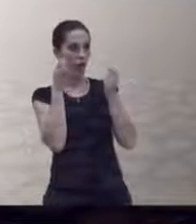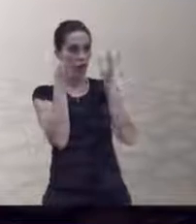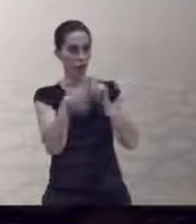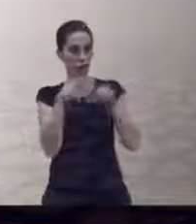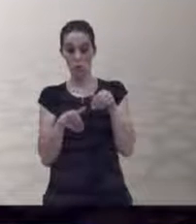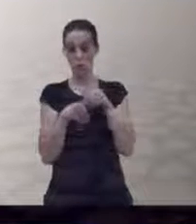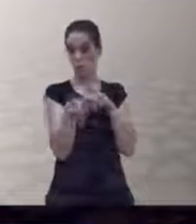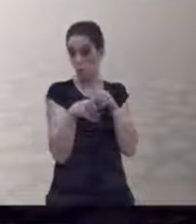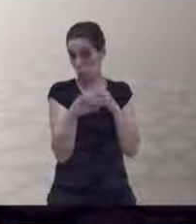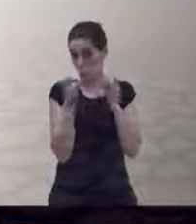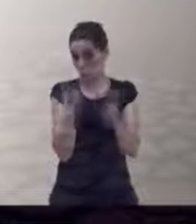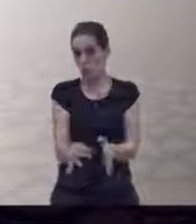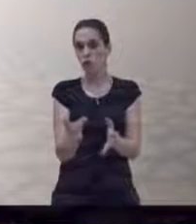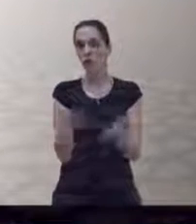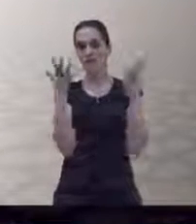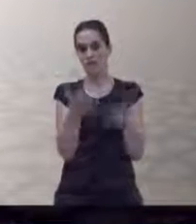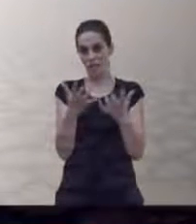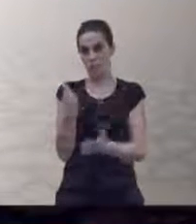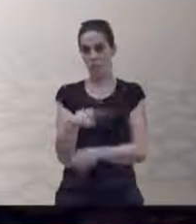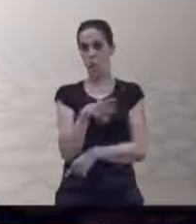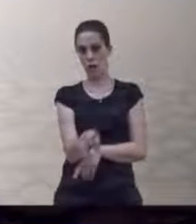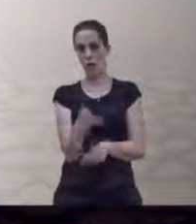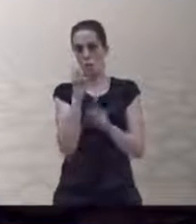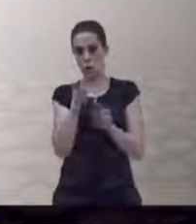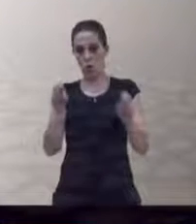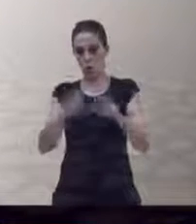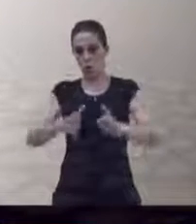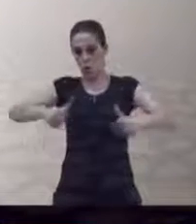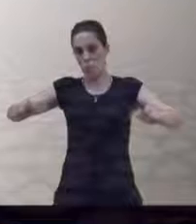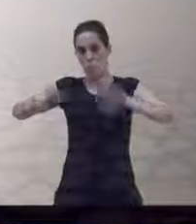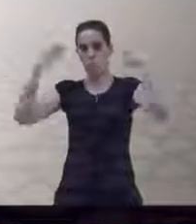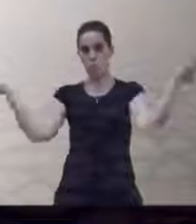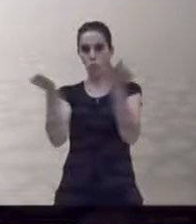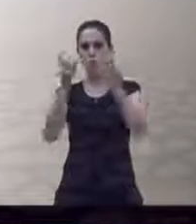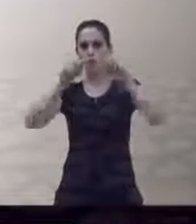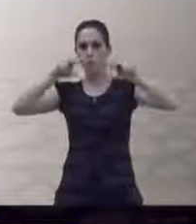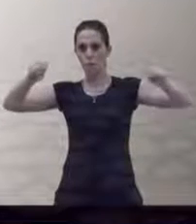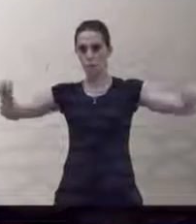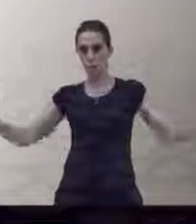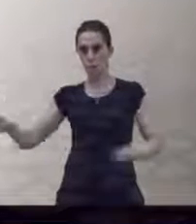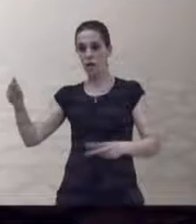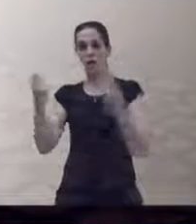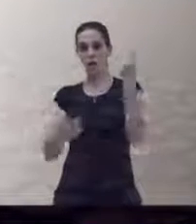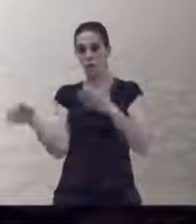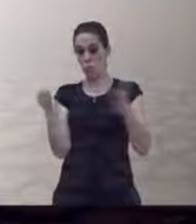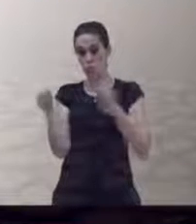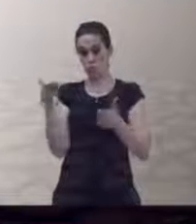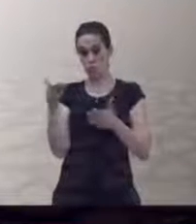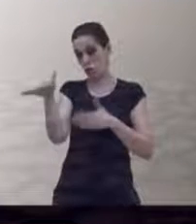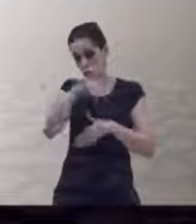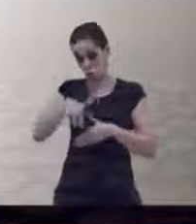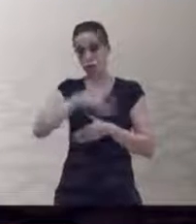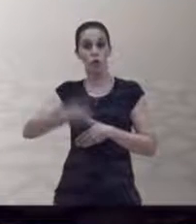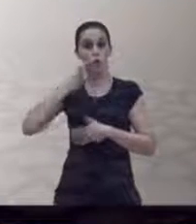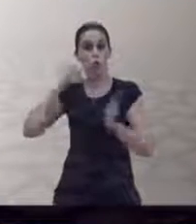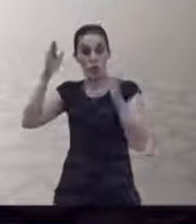llamada de atención para recordar que en el futuro más inmediato la sequía y la desertificación se extenderán por otras partes del planeta, partes no